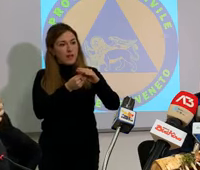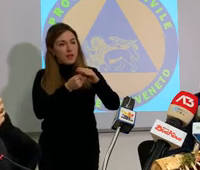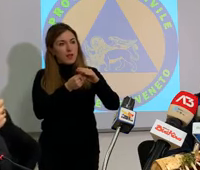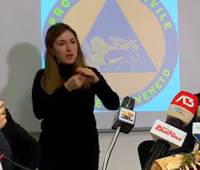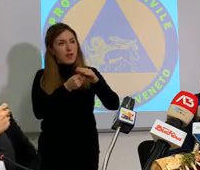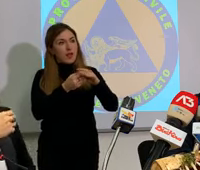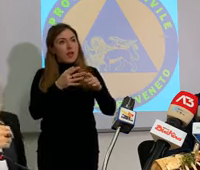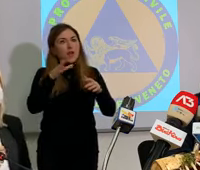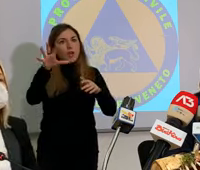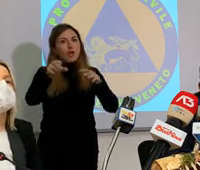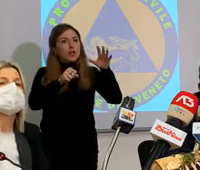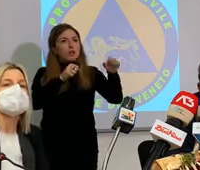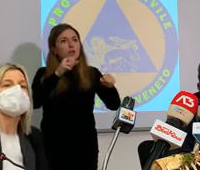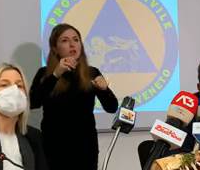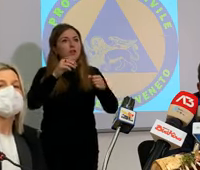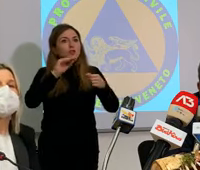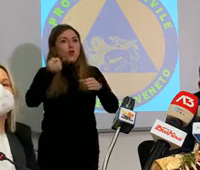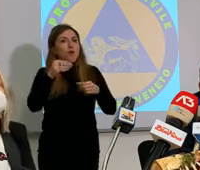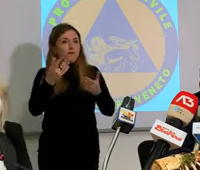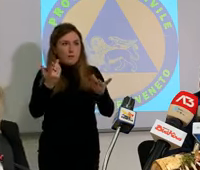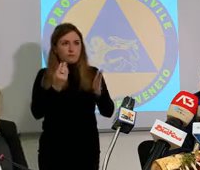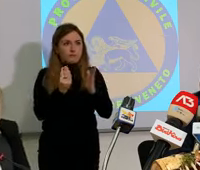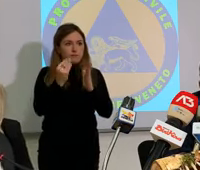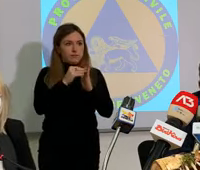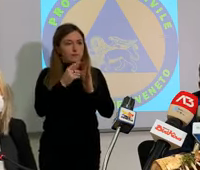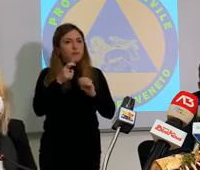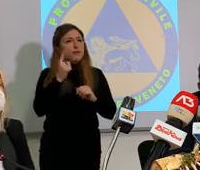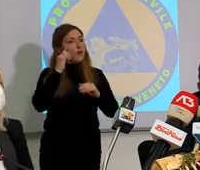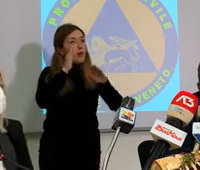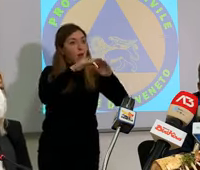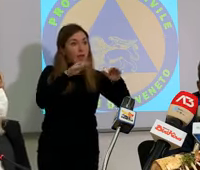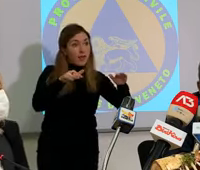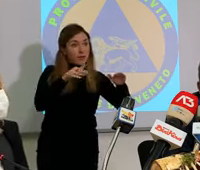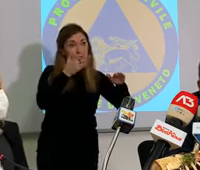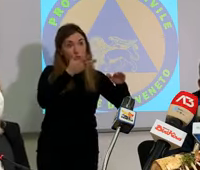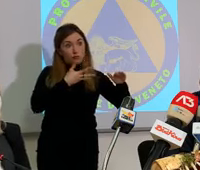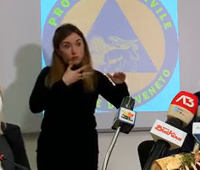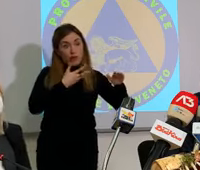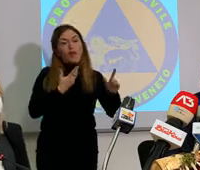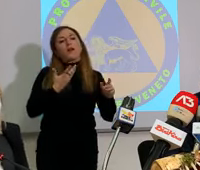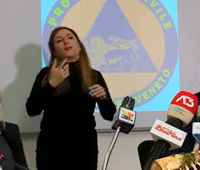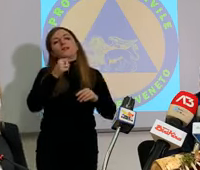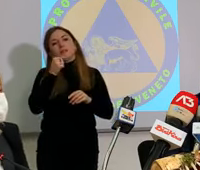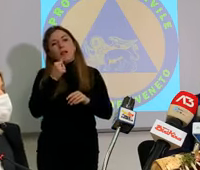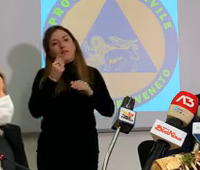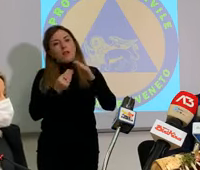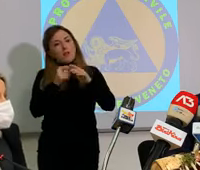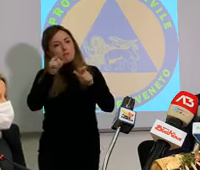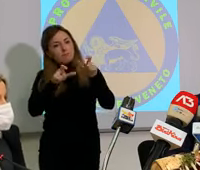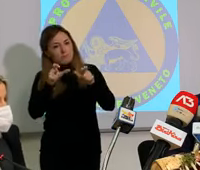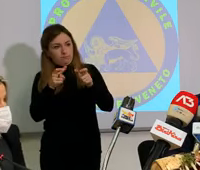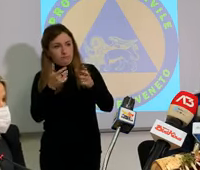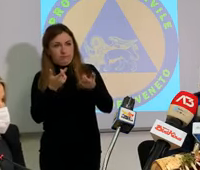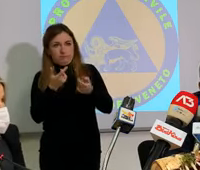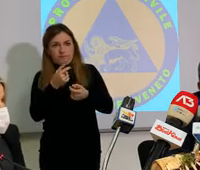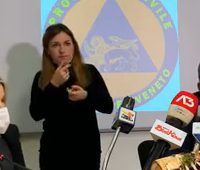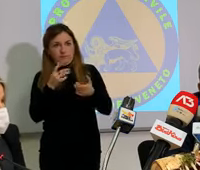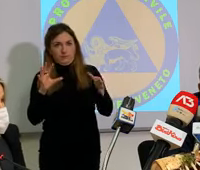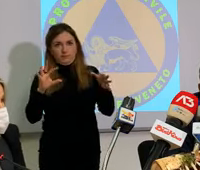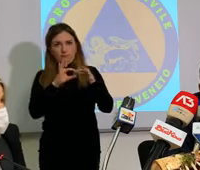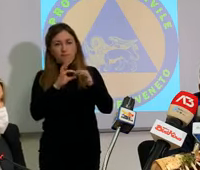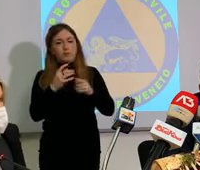questo è il vero problema che per arrivare mi ha detto bisogna prendere personale che fa altre cose aveva messo e quindi qui il